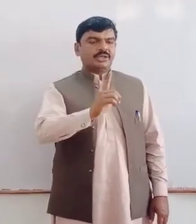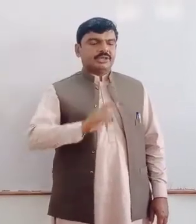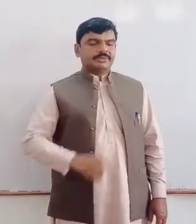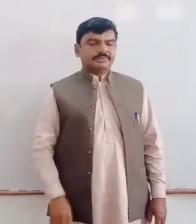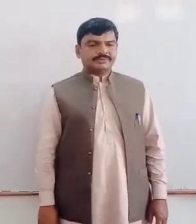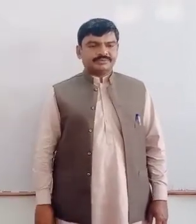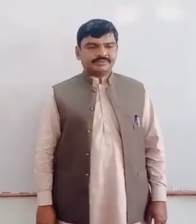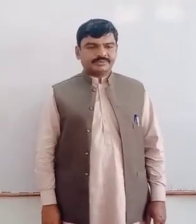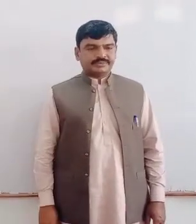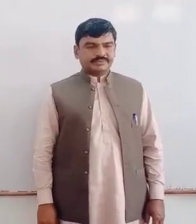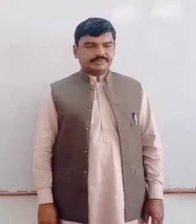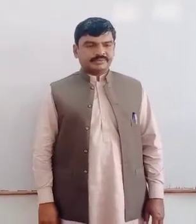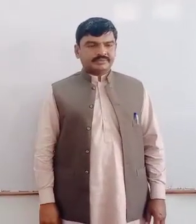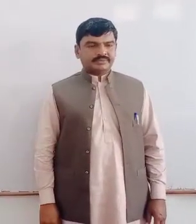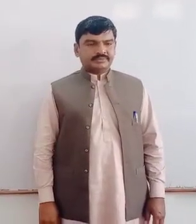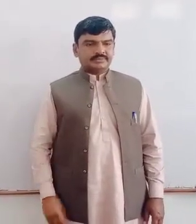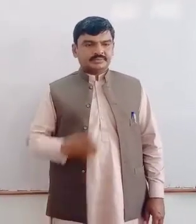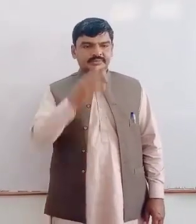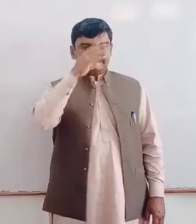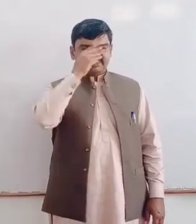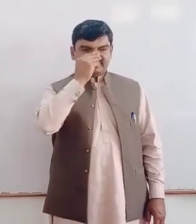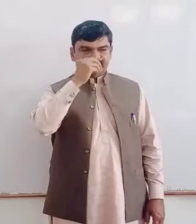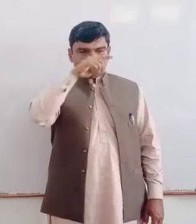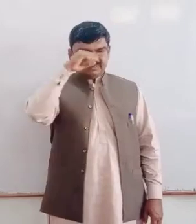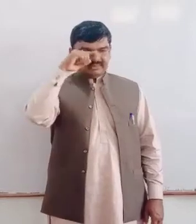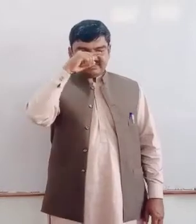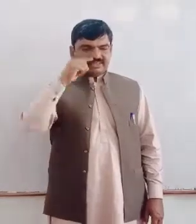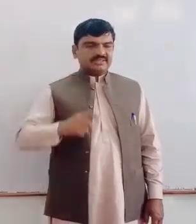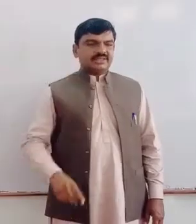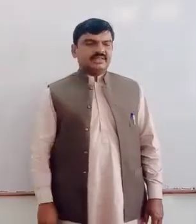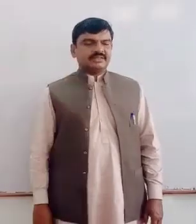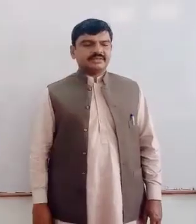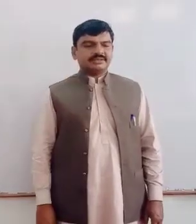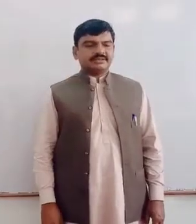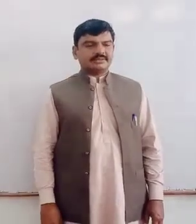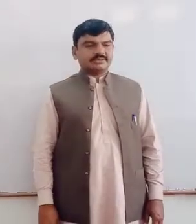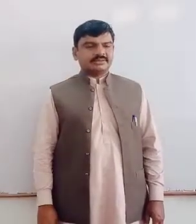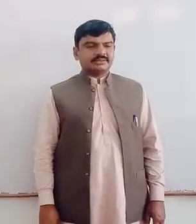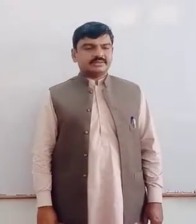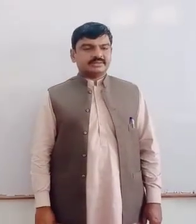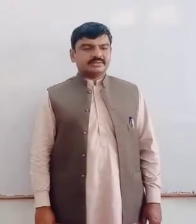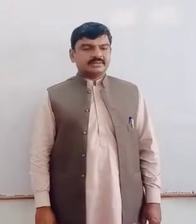दीन जिल्लत रुसवाई जिल्लत रकत